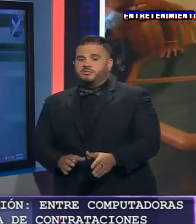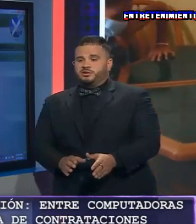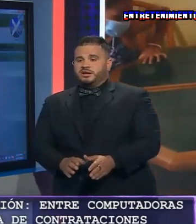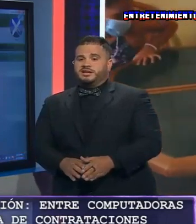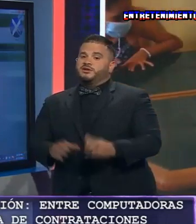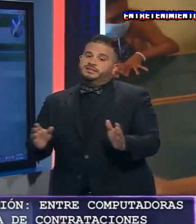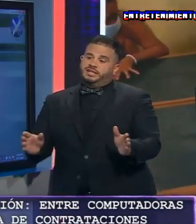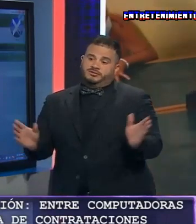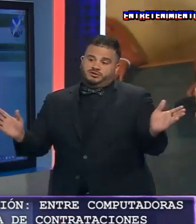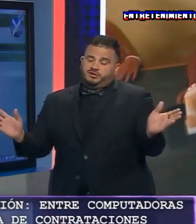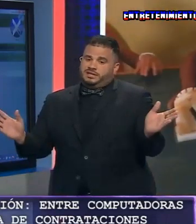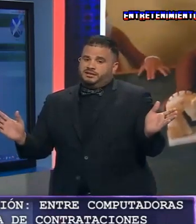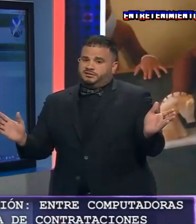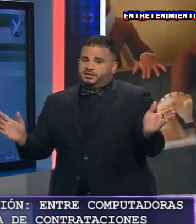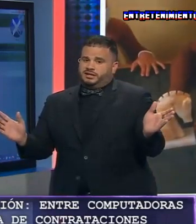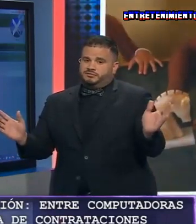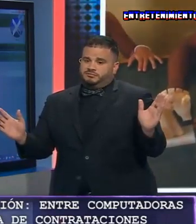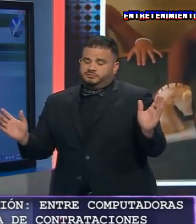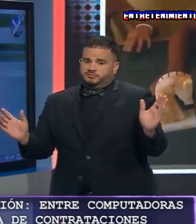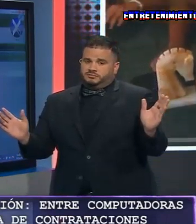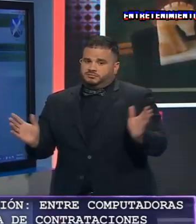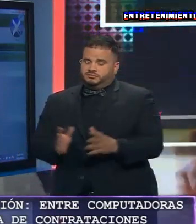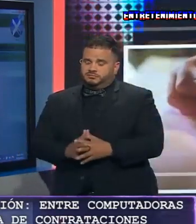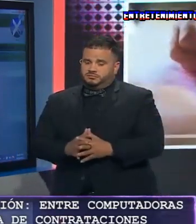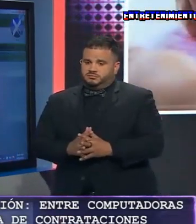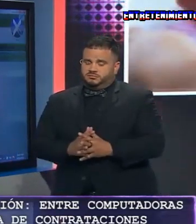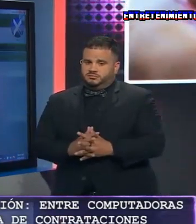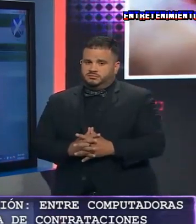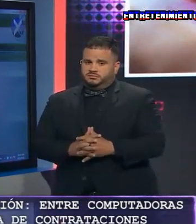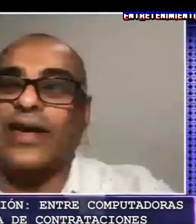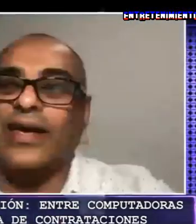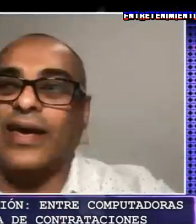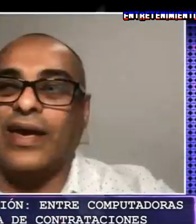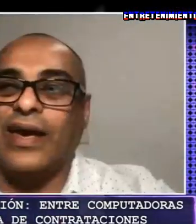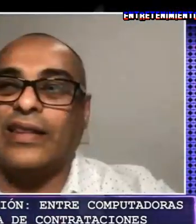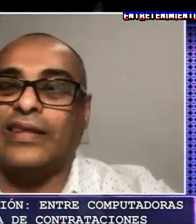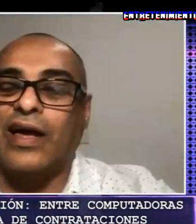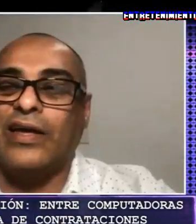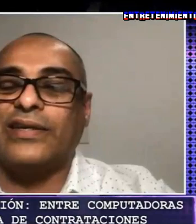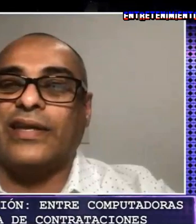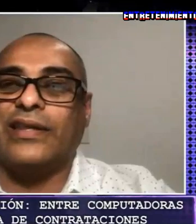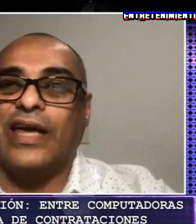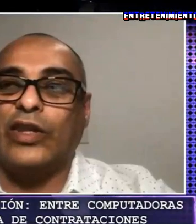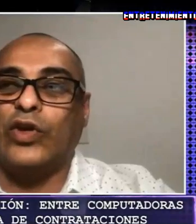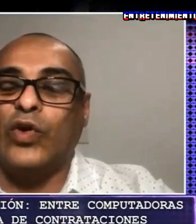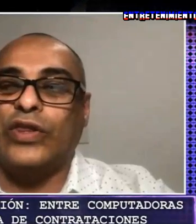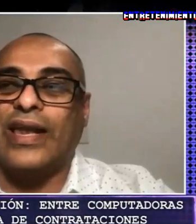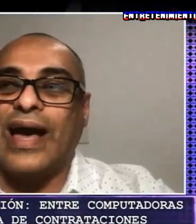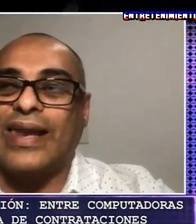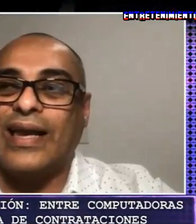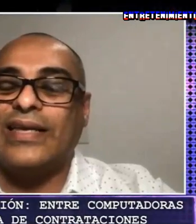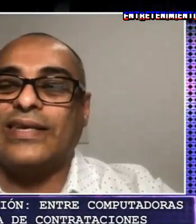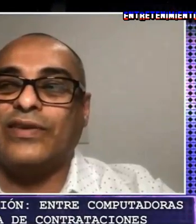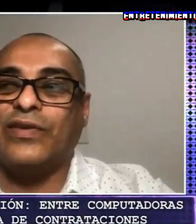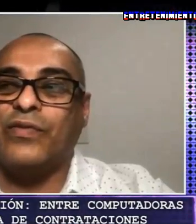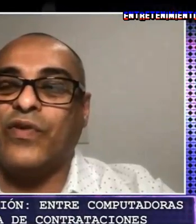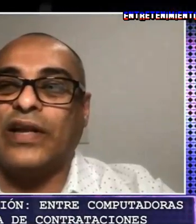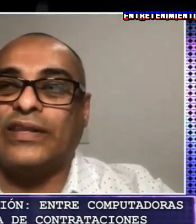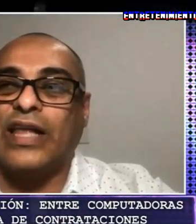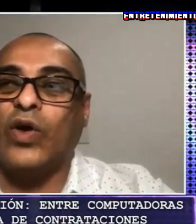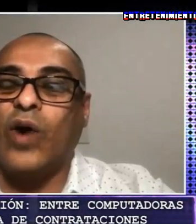haber tenido las computadoras ya, no las tenemos. Esos son los datos, secretario. Bien. Nuevamente, estás dentro del